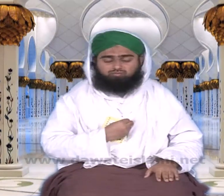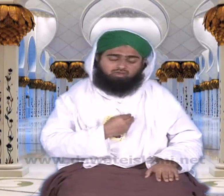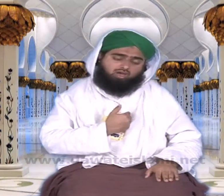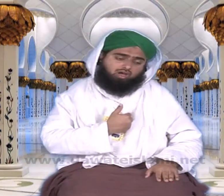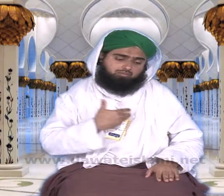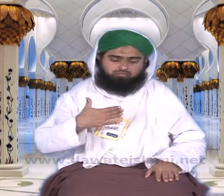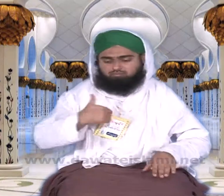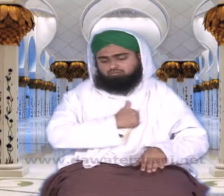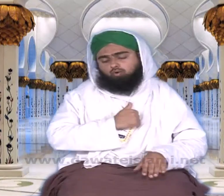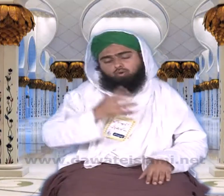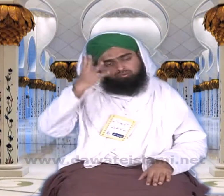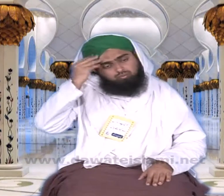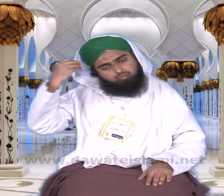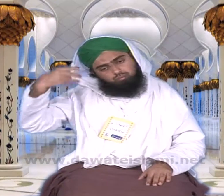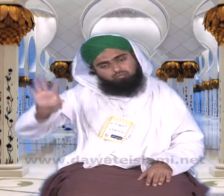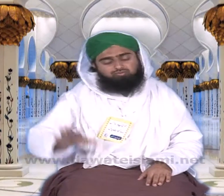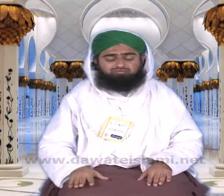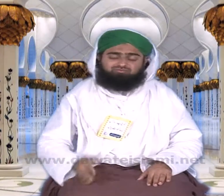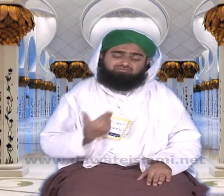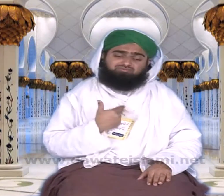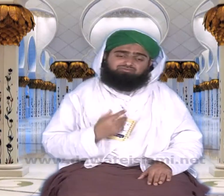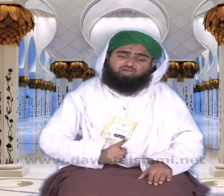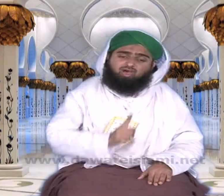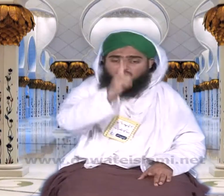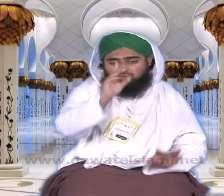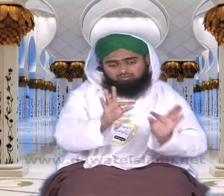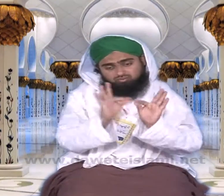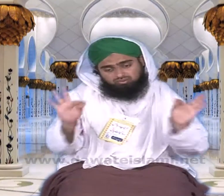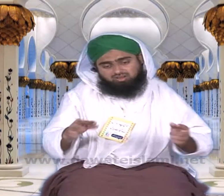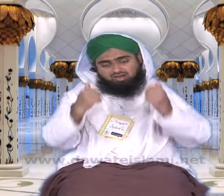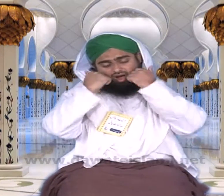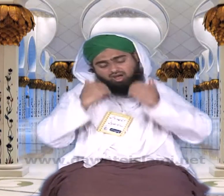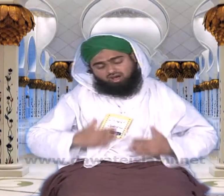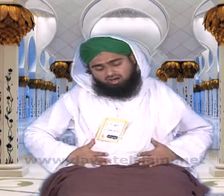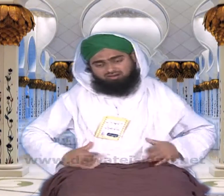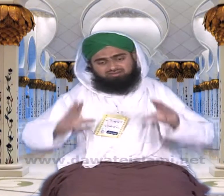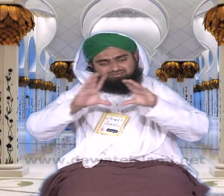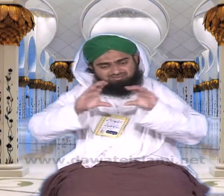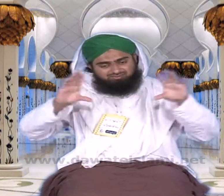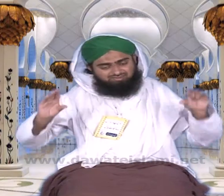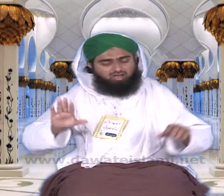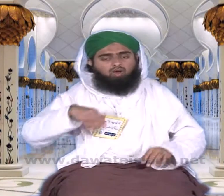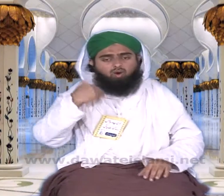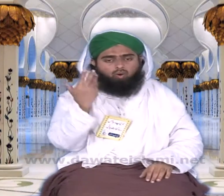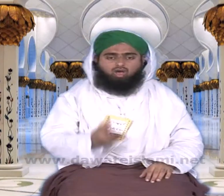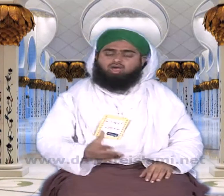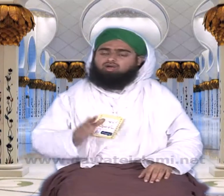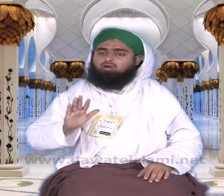رہے ہیں ہم نے موت کو بلاتے ہیں ہماری زندگی ہماری آسائشیں اور عیش و تائیو کے